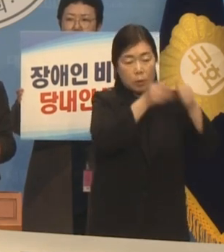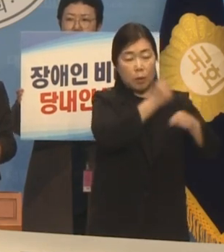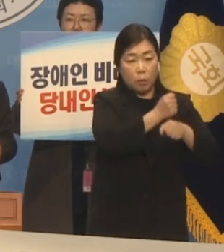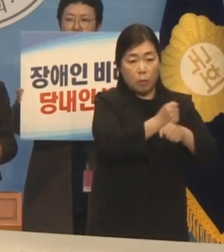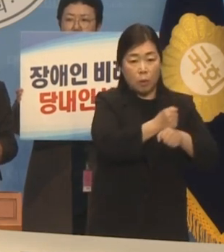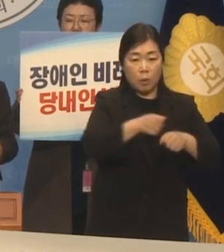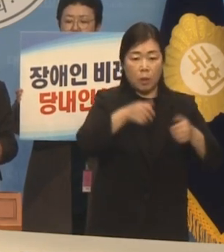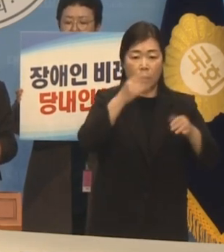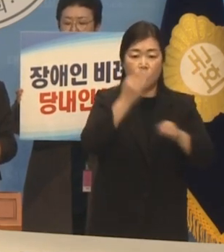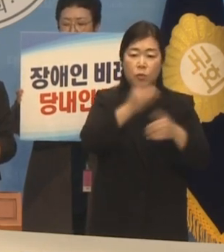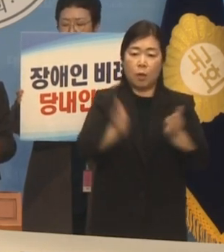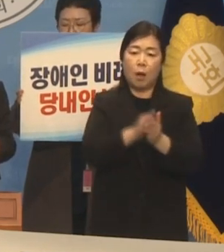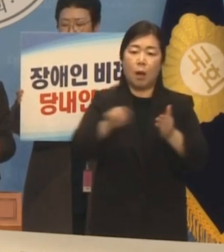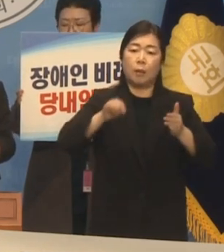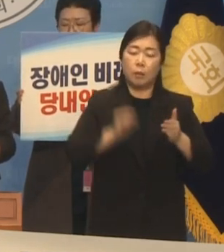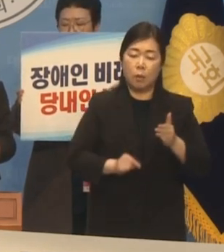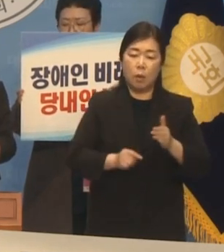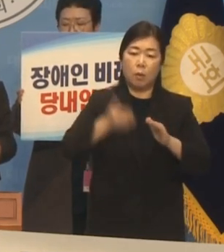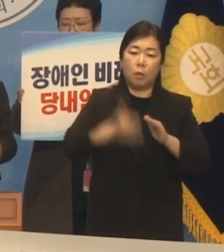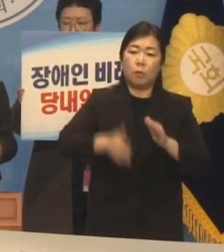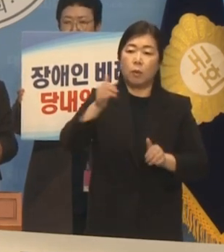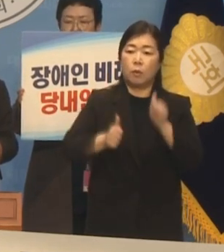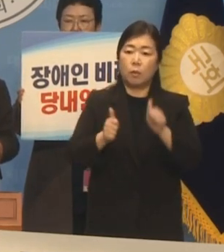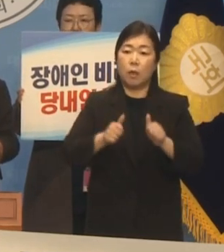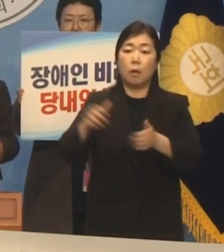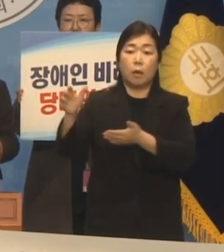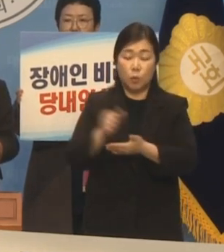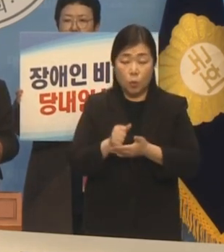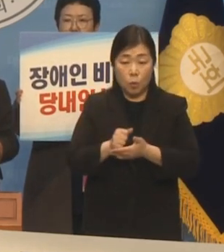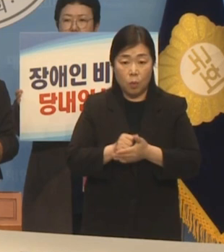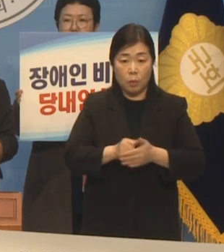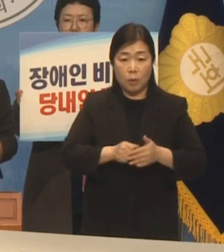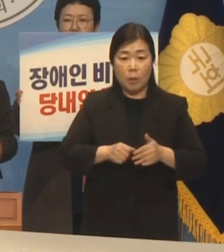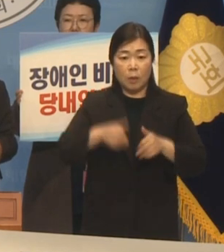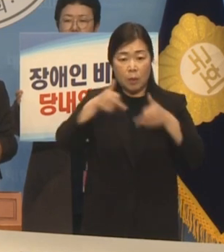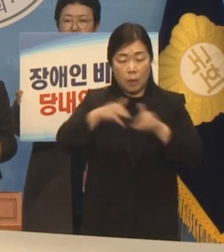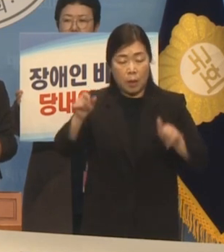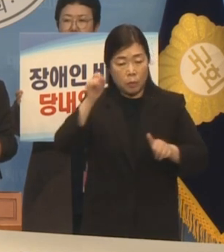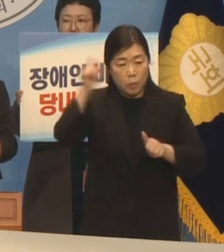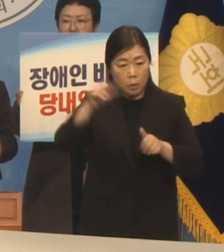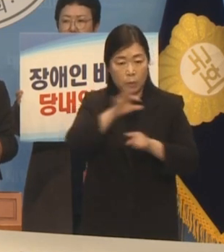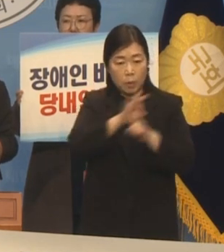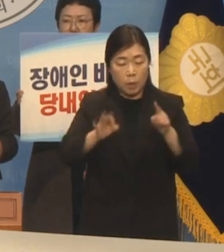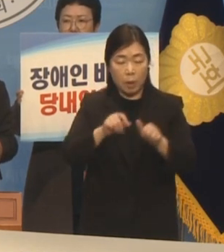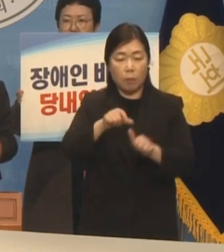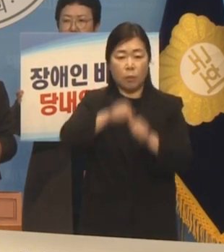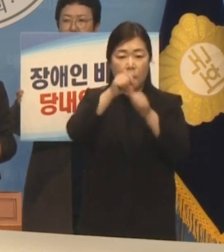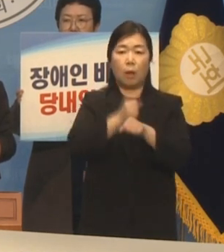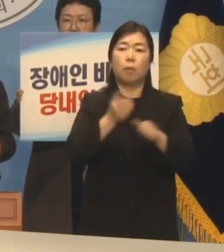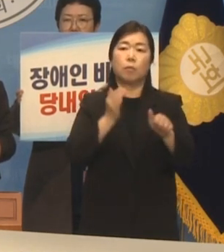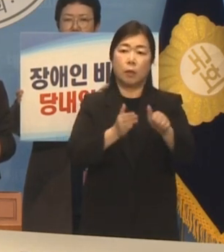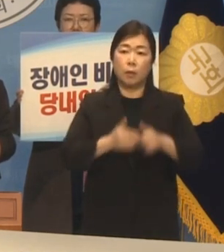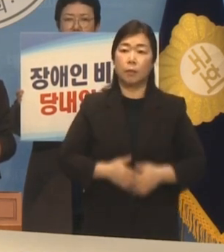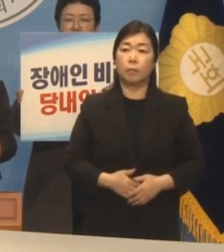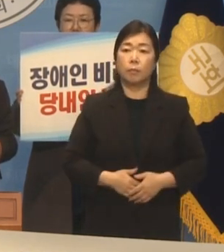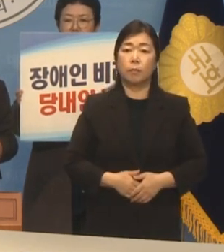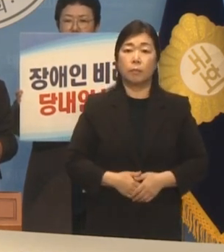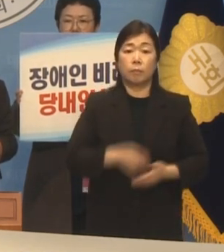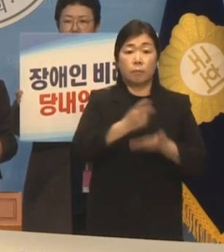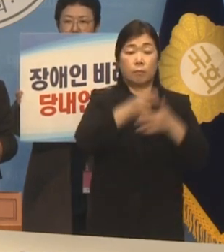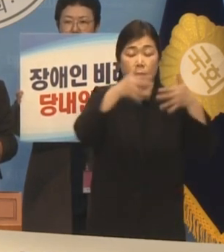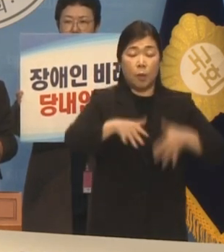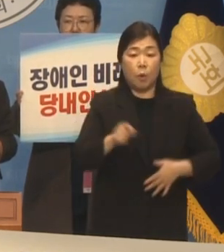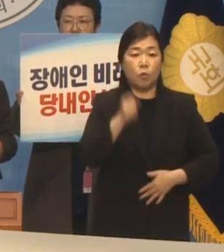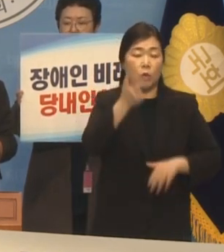비례를 정할 것을 강 구한 공정한 절차를 위해서는 6개월 이상 당비를 납부한